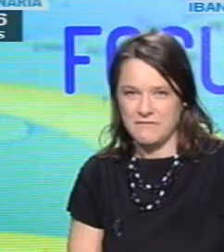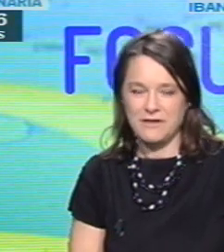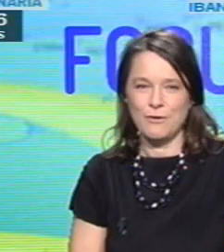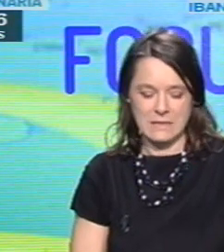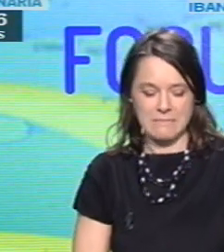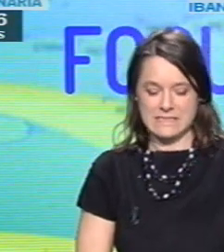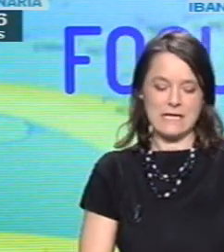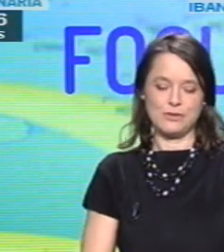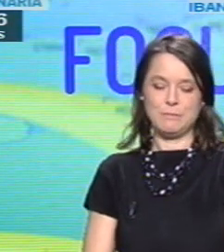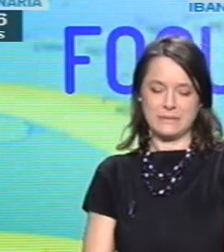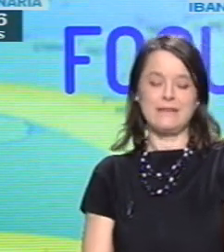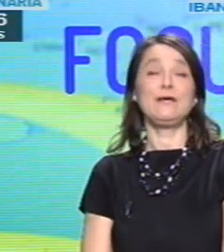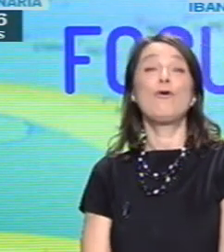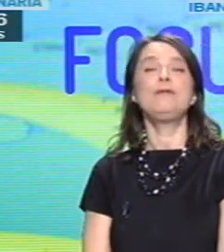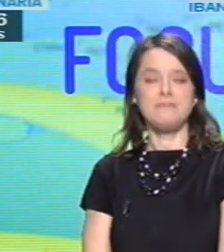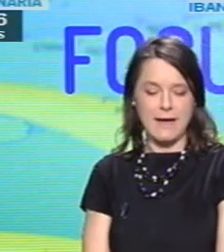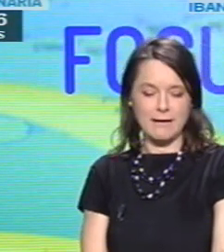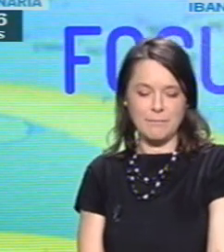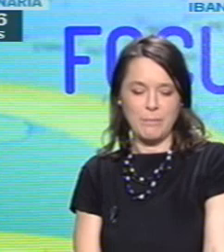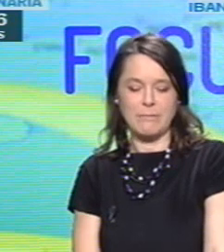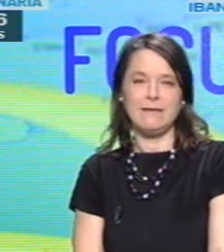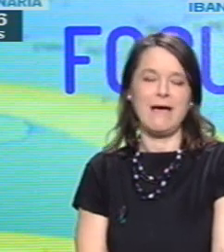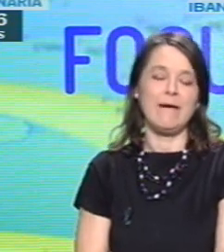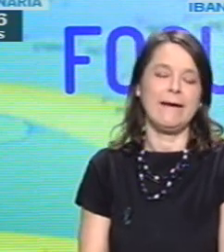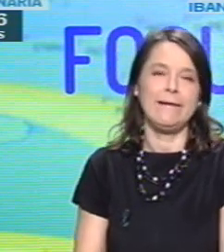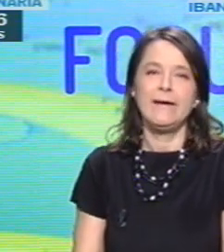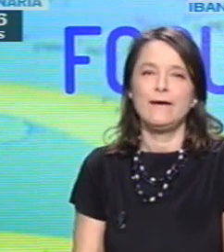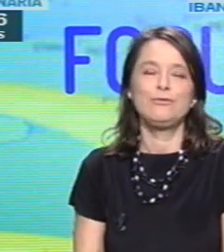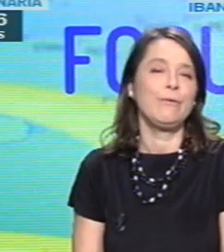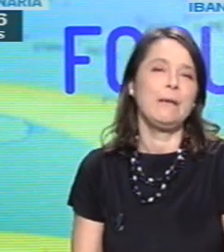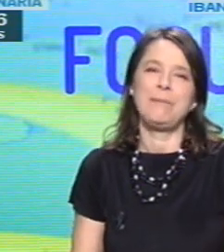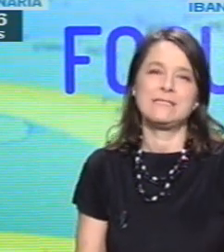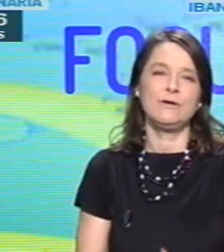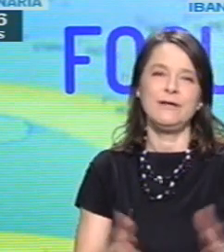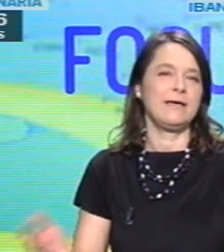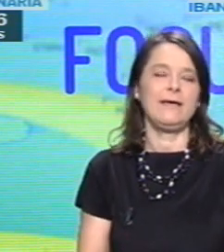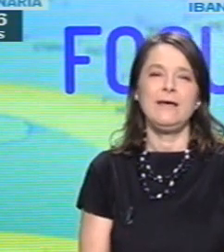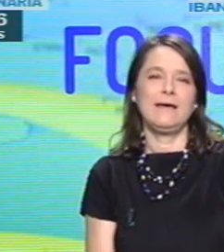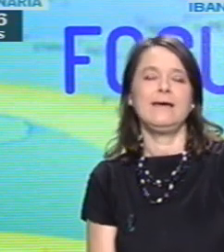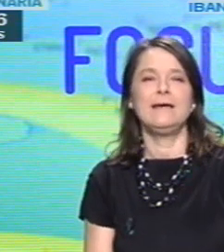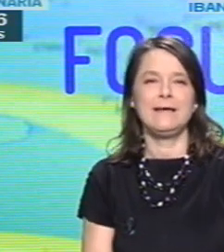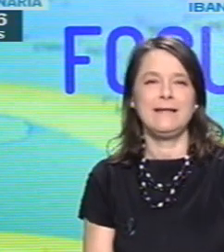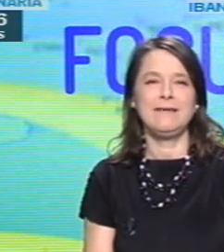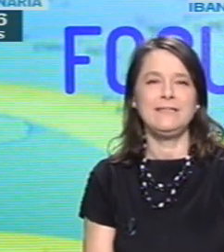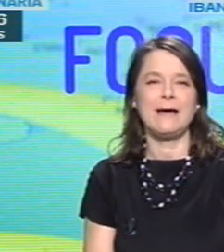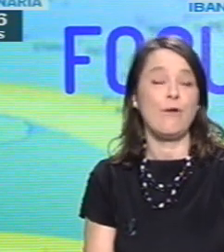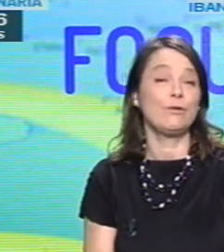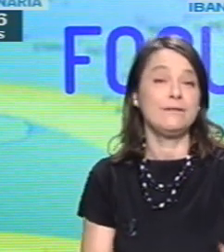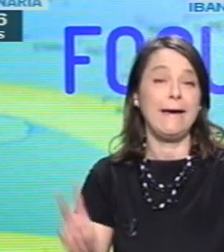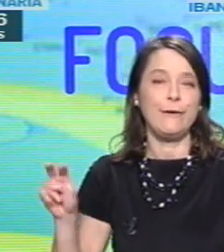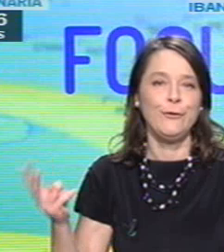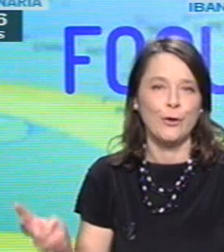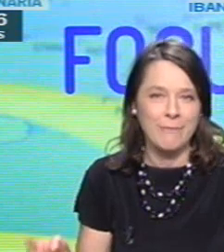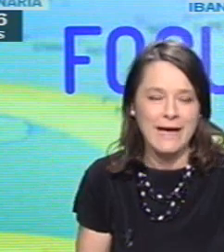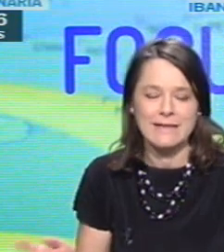Proprio davvero un gran messaggio, l'importante è coltivare le proprie abilità, magari tutte quelle passioni che nella vita